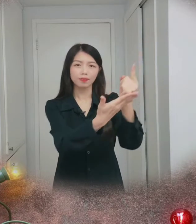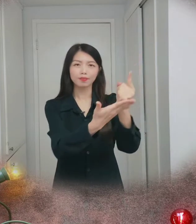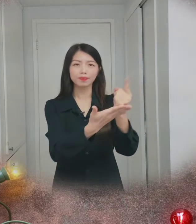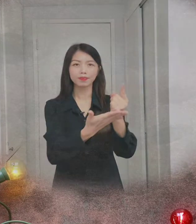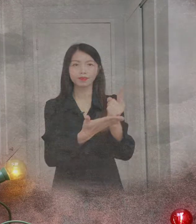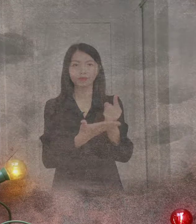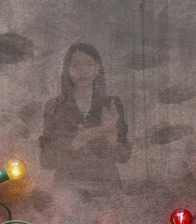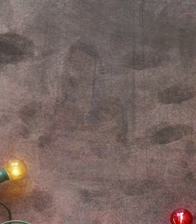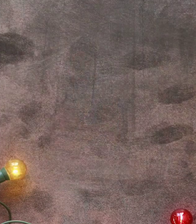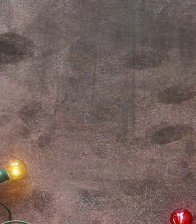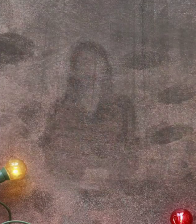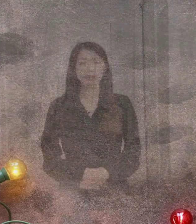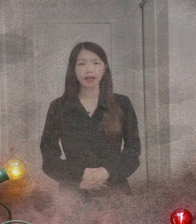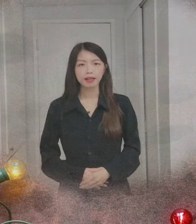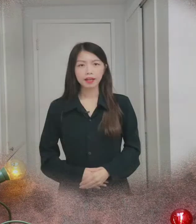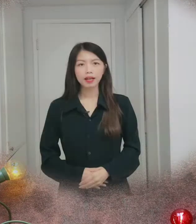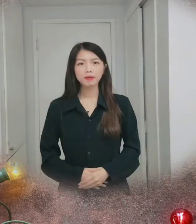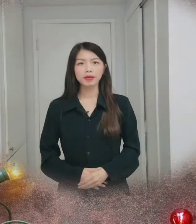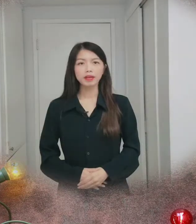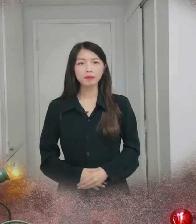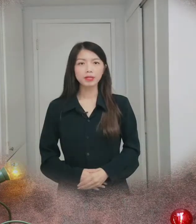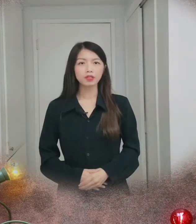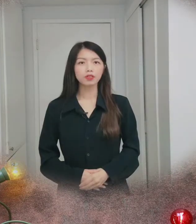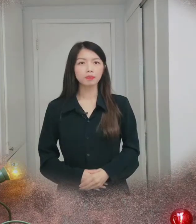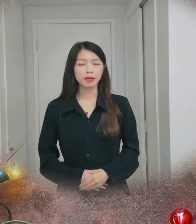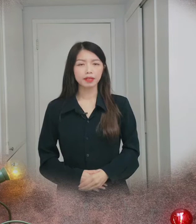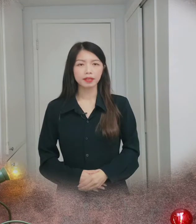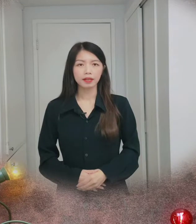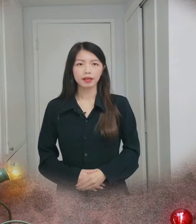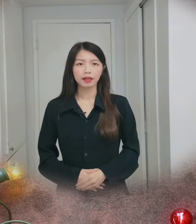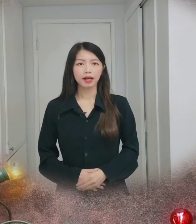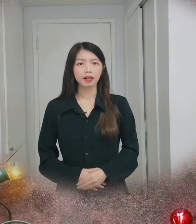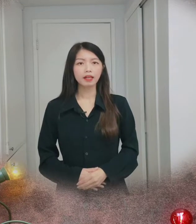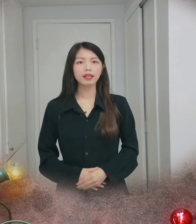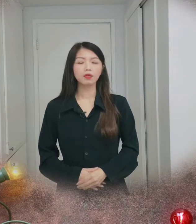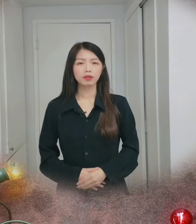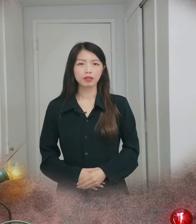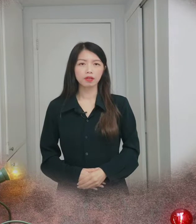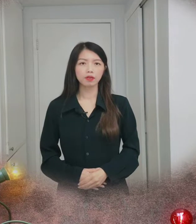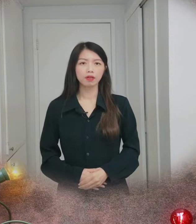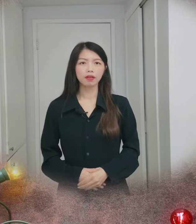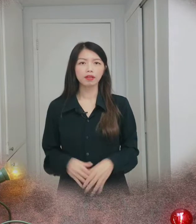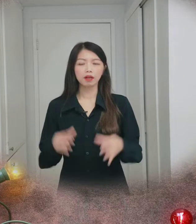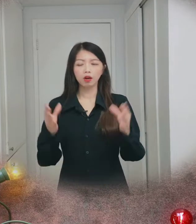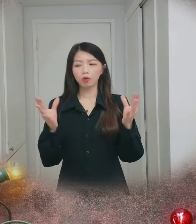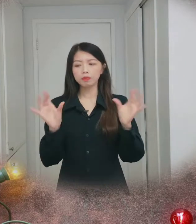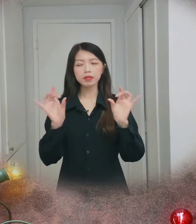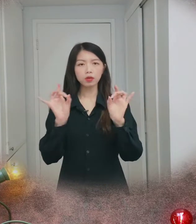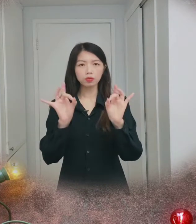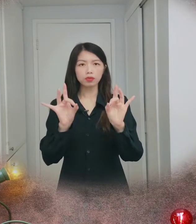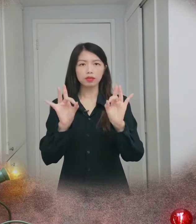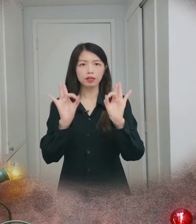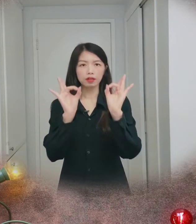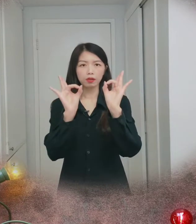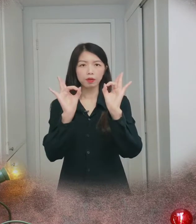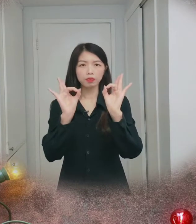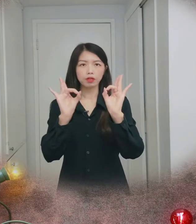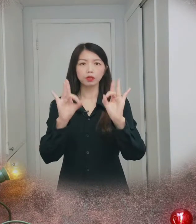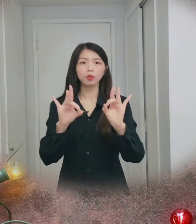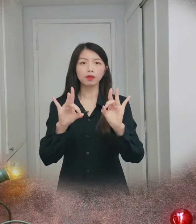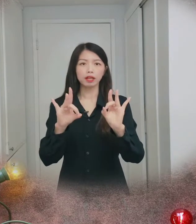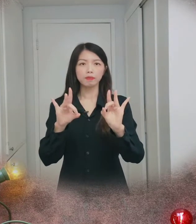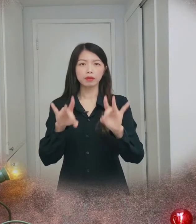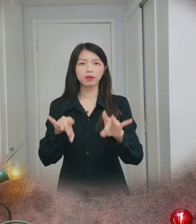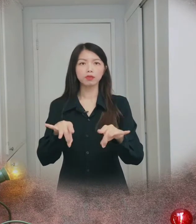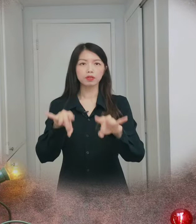와서. 각 사람에게 비추는 빛. 각각이라고 한 뜻의 수어는 엄지하고 중지를 이렇게